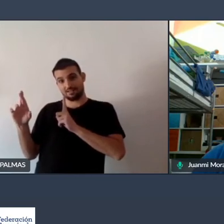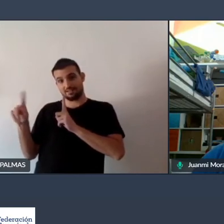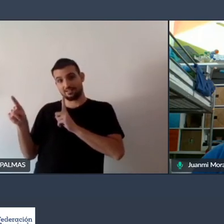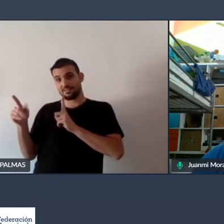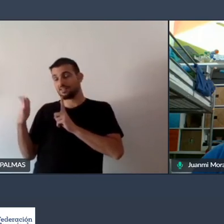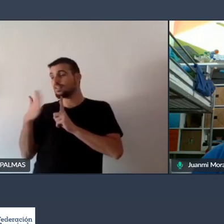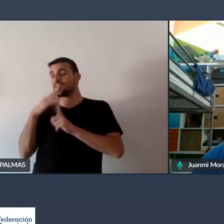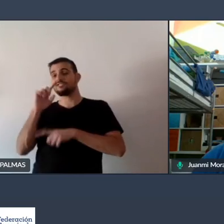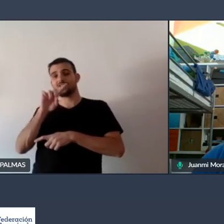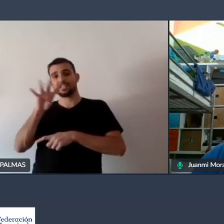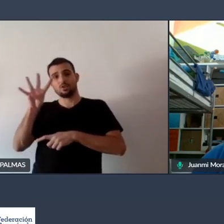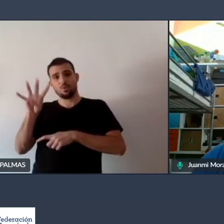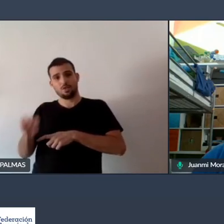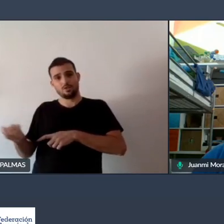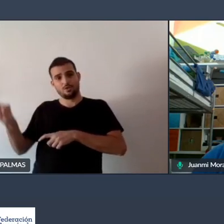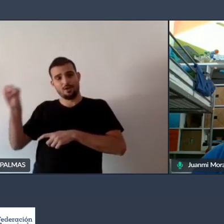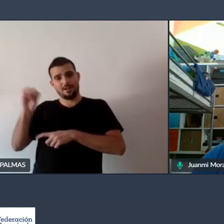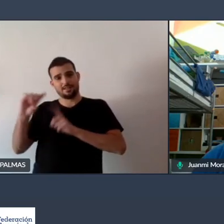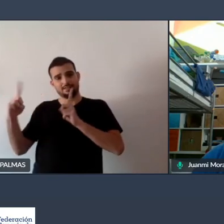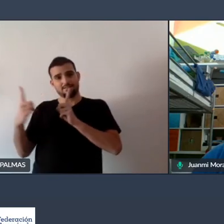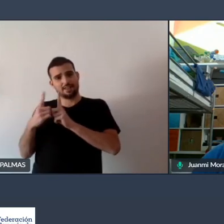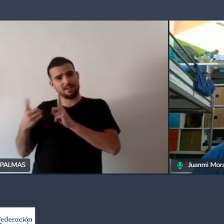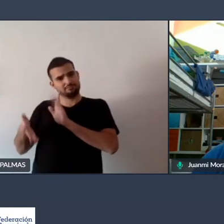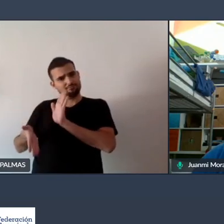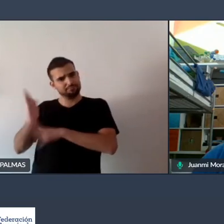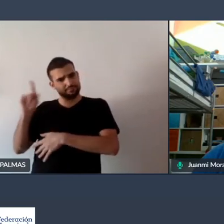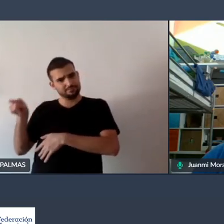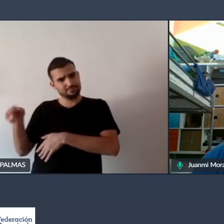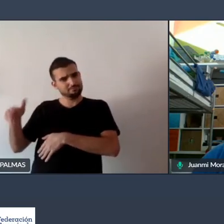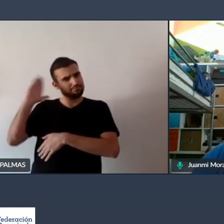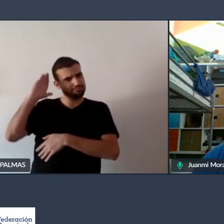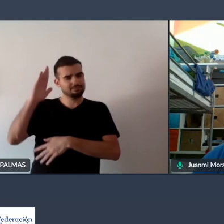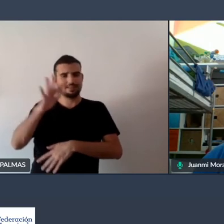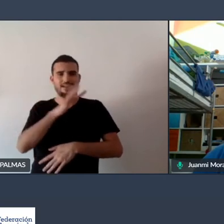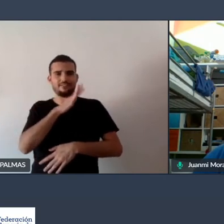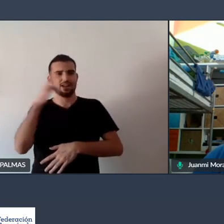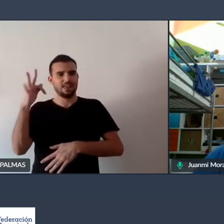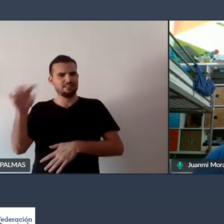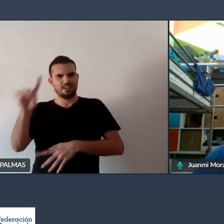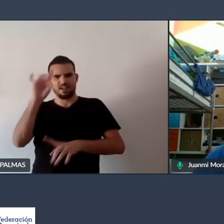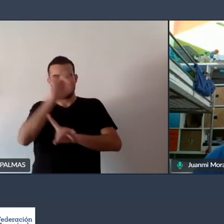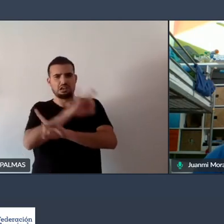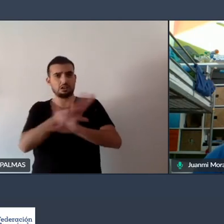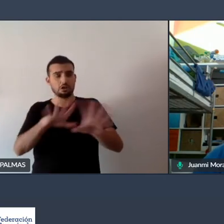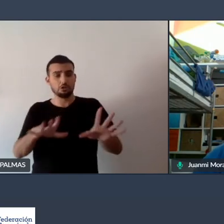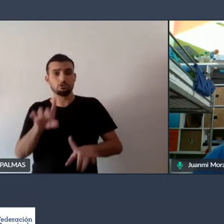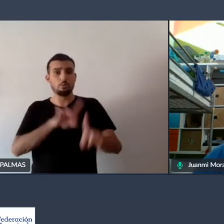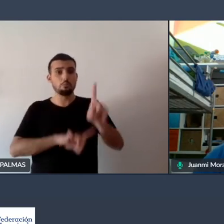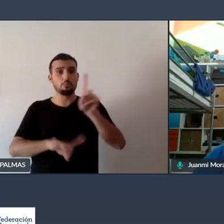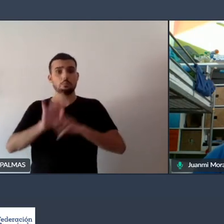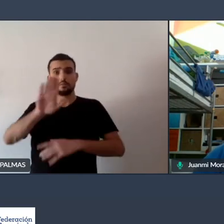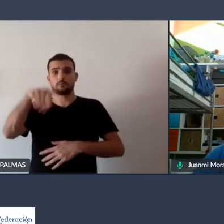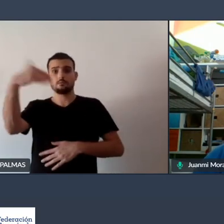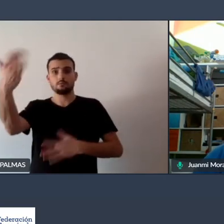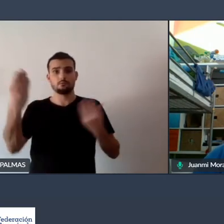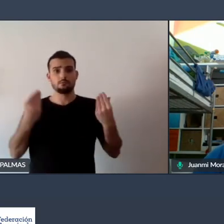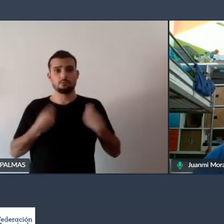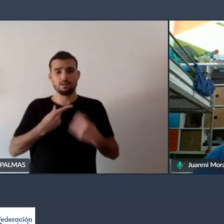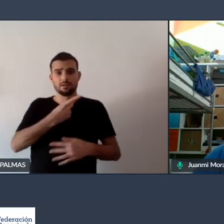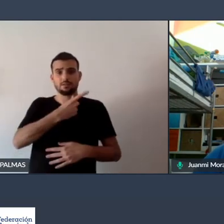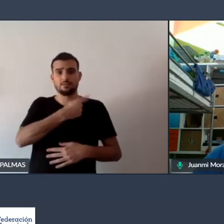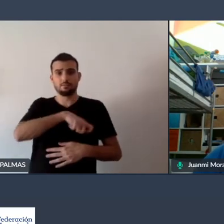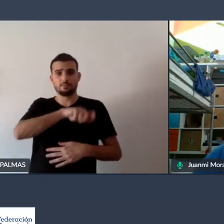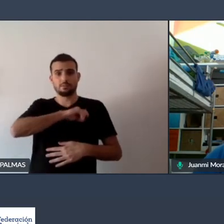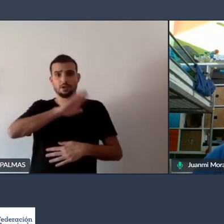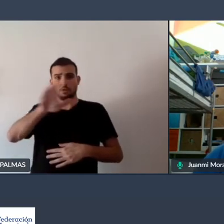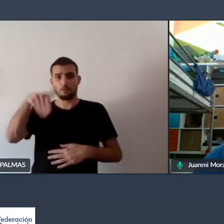24 años ya se fue a Francia. O sea, ya tenía como muy claro que no tenía ningún problema marchar fuera y que las experiencias que podía vivir en otros baloncestos, en otros países, le